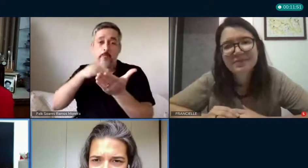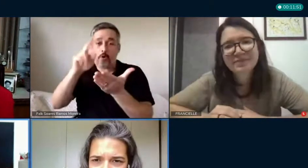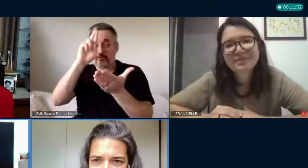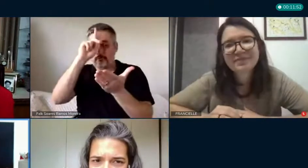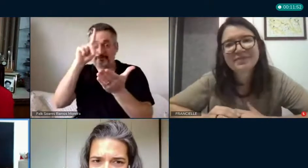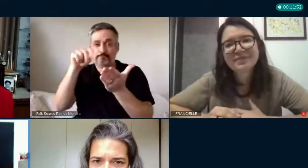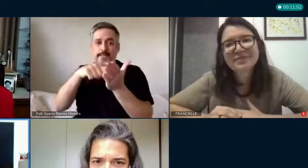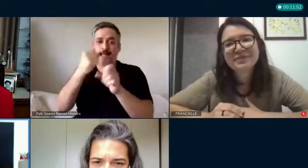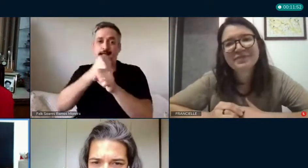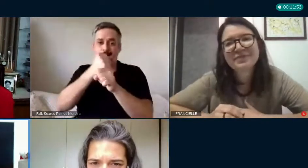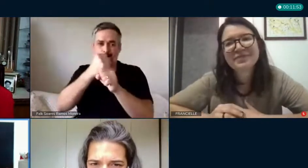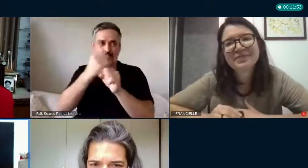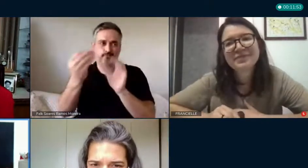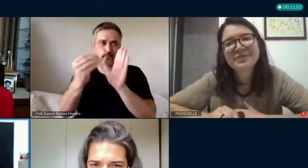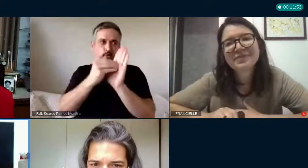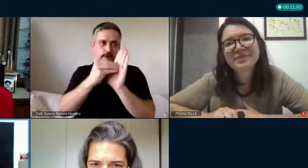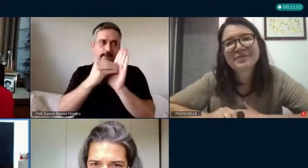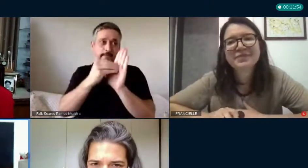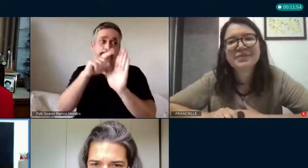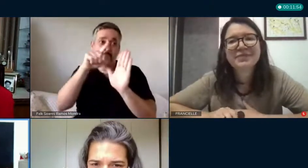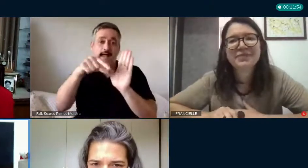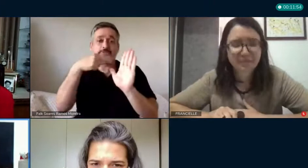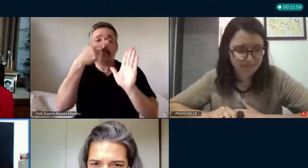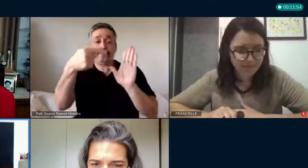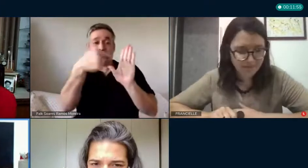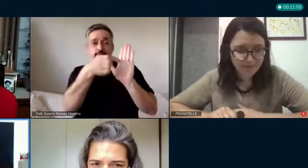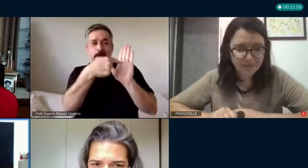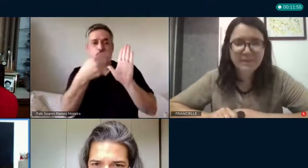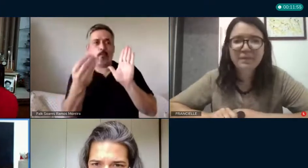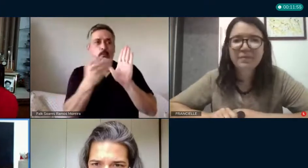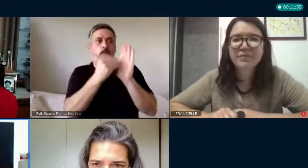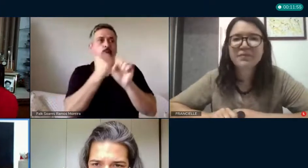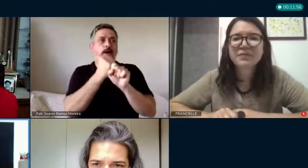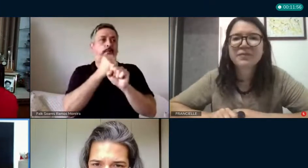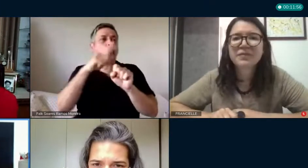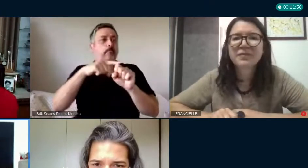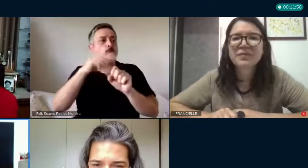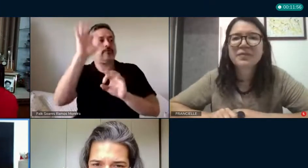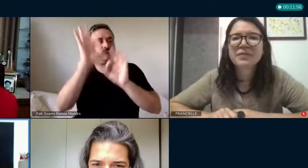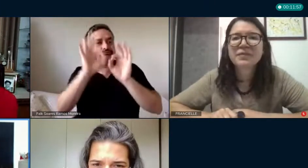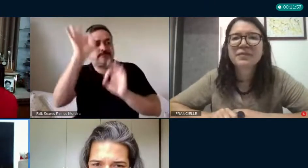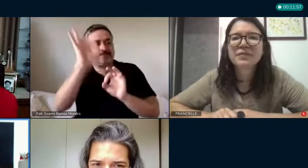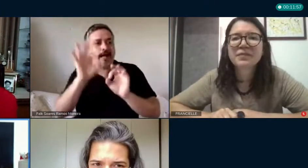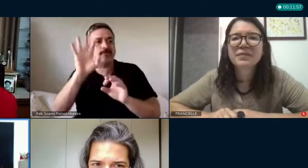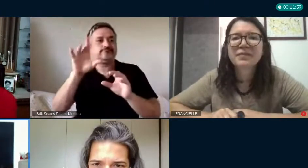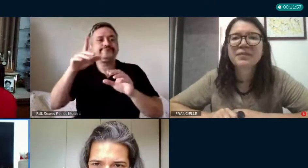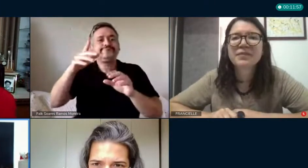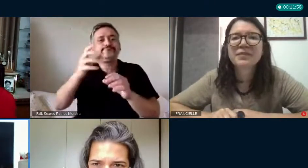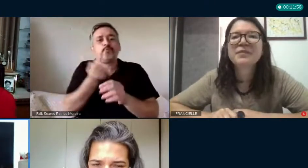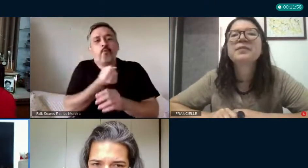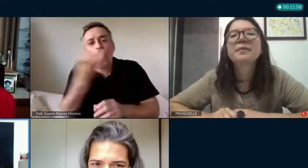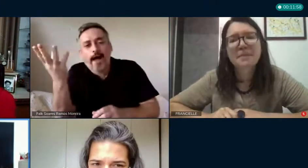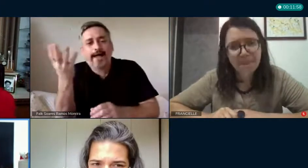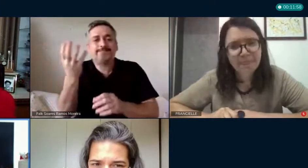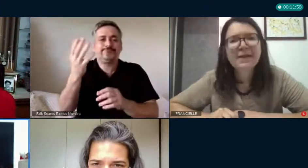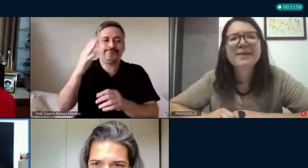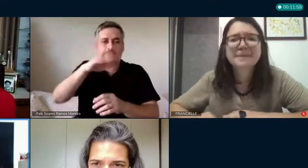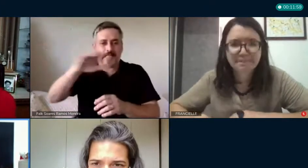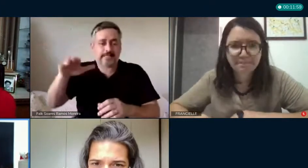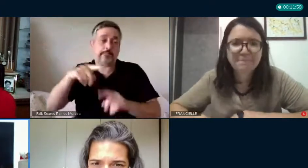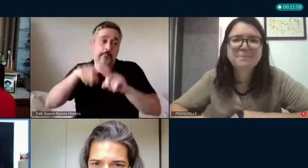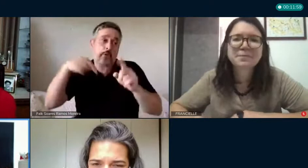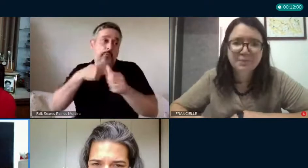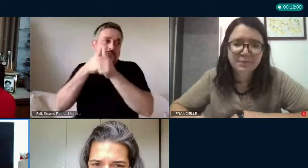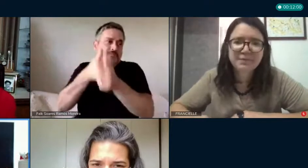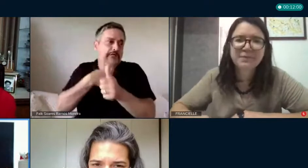Aqui eu li a partir de artigos, eu acredito que eu tenha confundido realmente o ano mesmo. Porque a